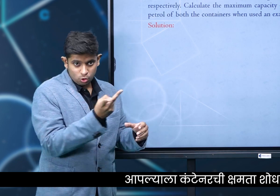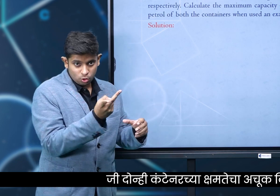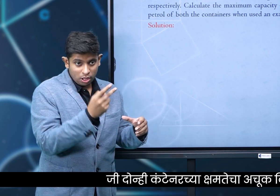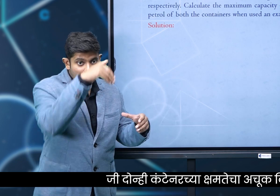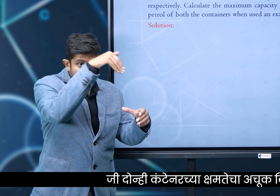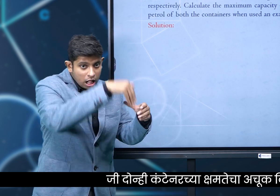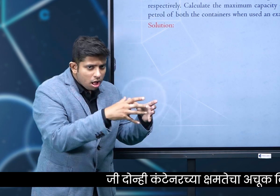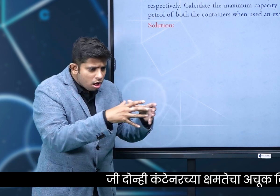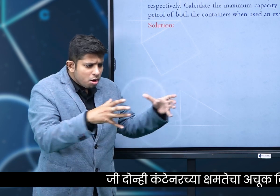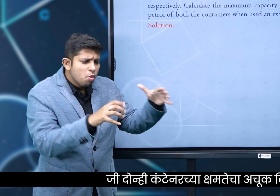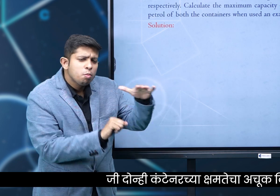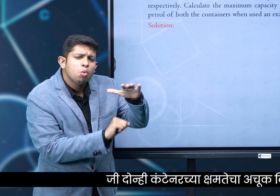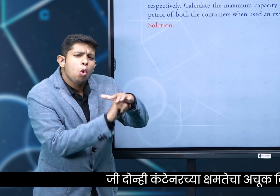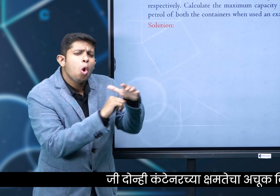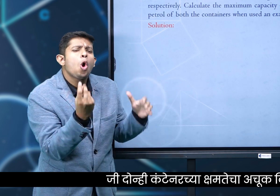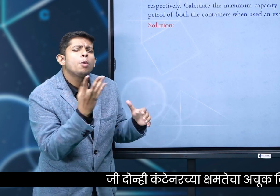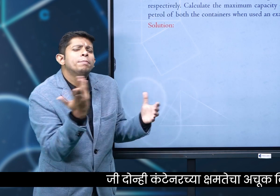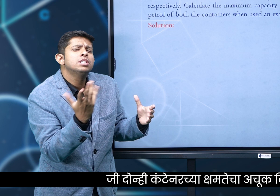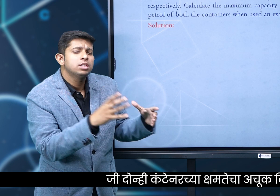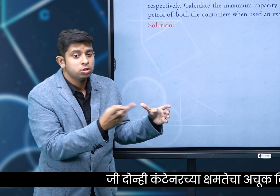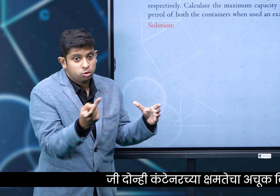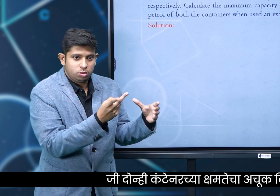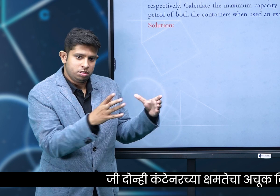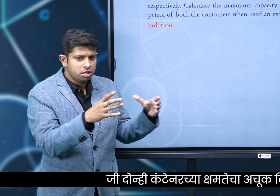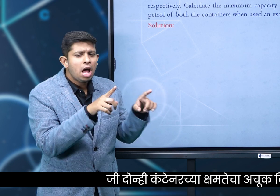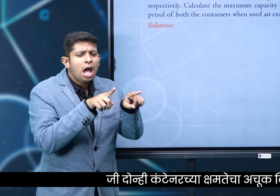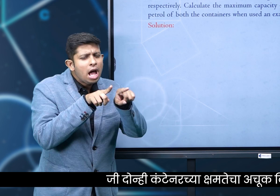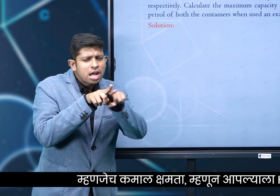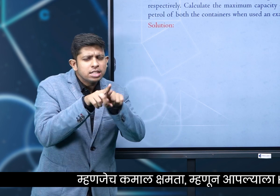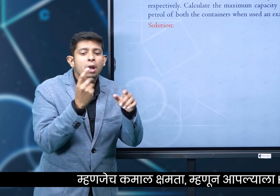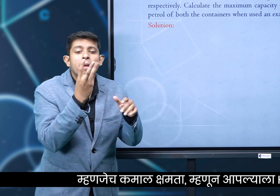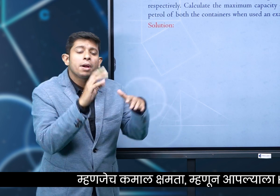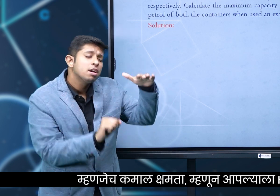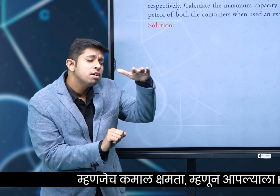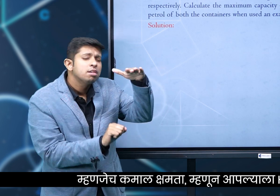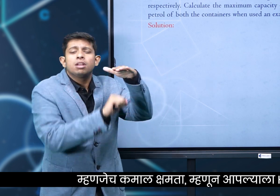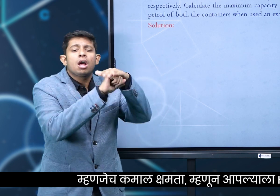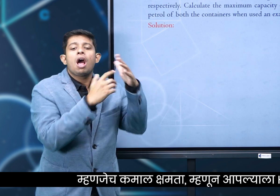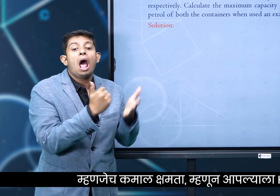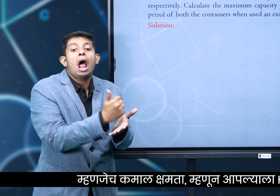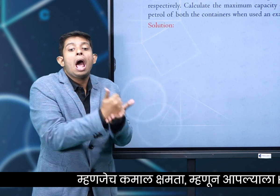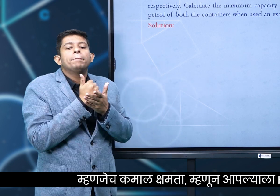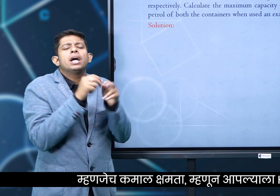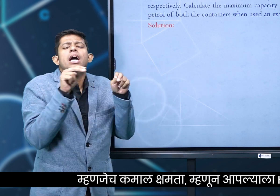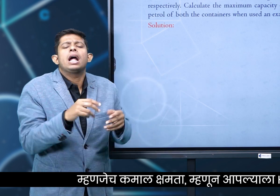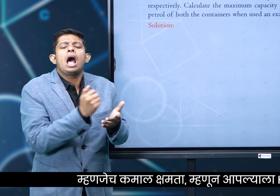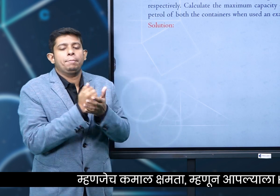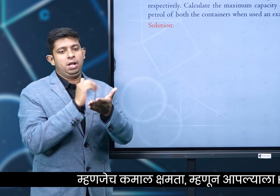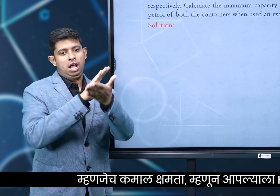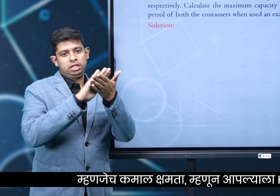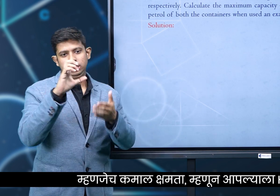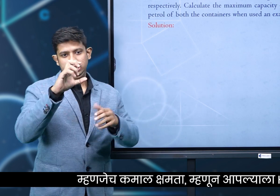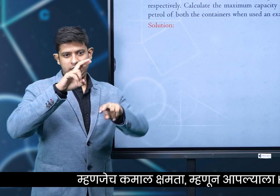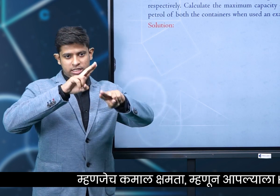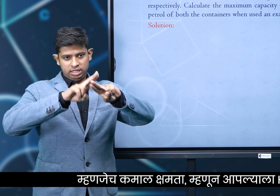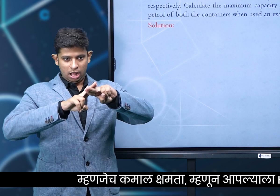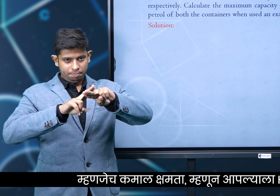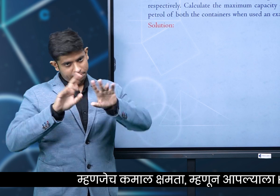जी दोन्ही कंटेनरच्या क्षमतेच्या अचूक विभाजक आहे, म्हणजेच कमाल क्षमता. म्हणून आपल्याला HCF मोजावे